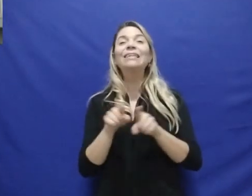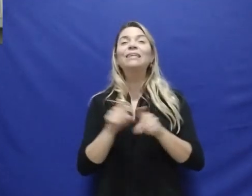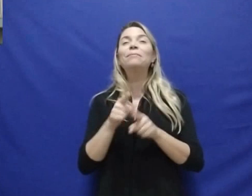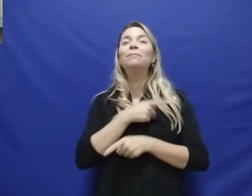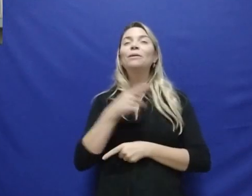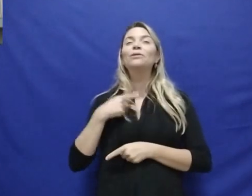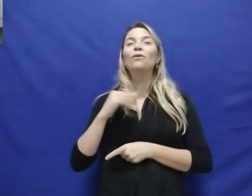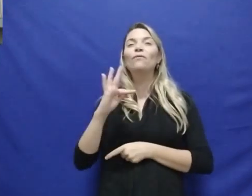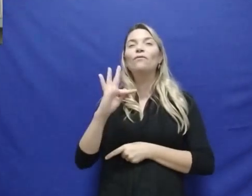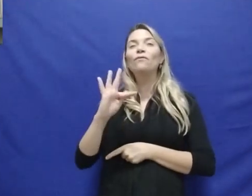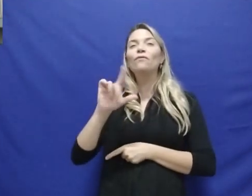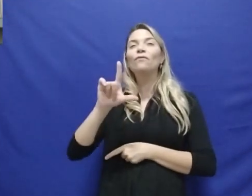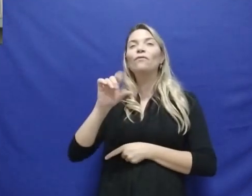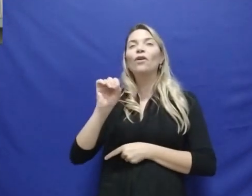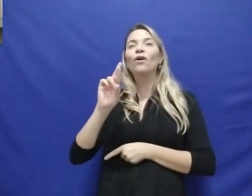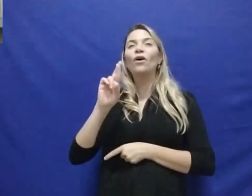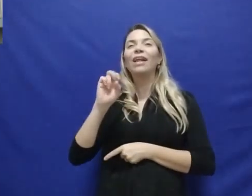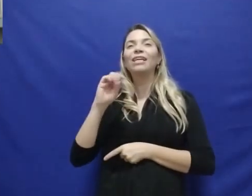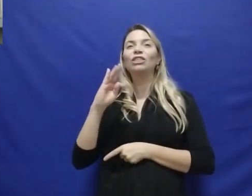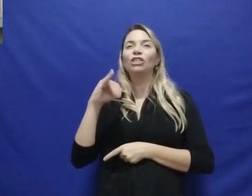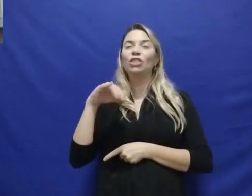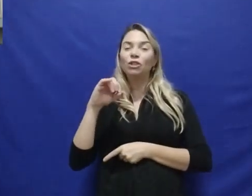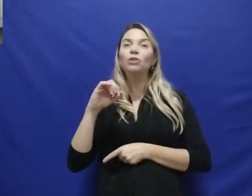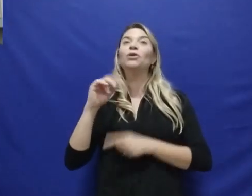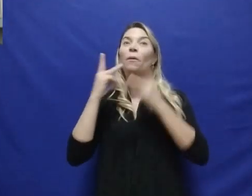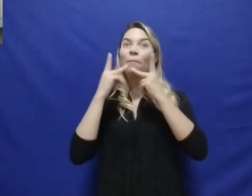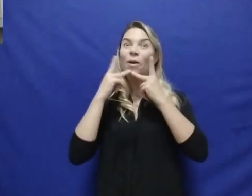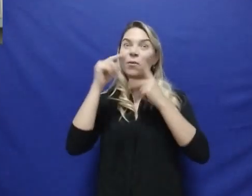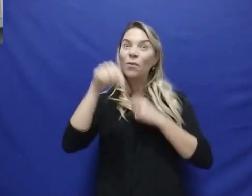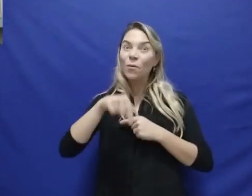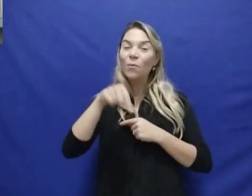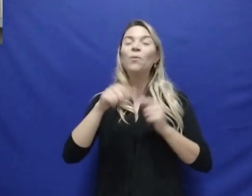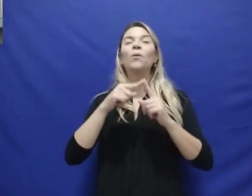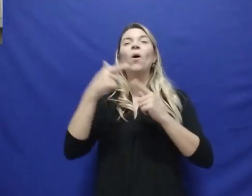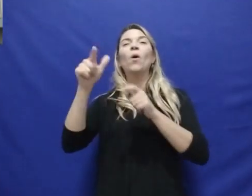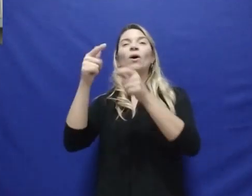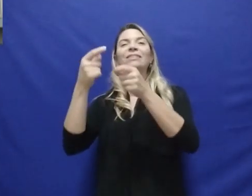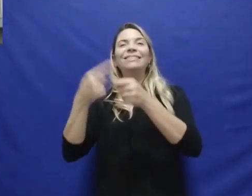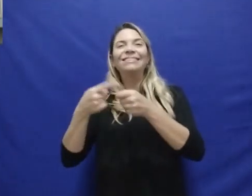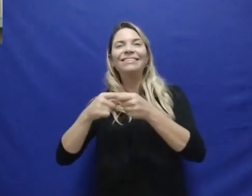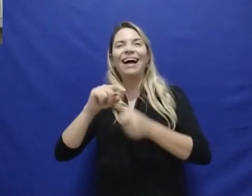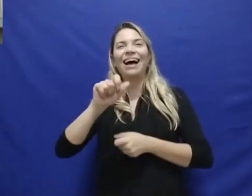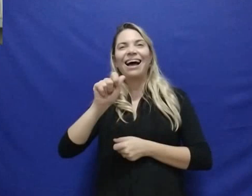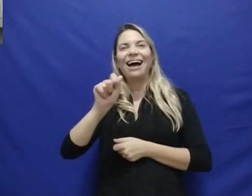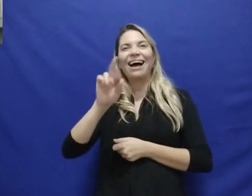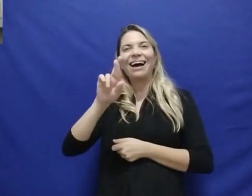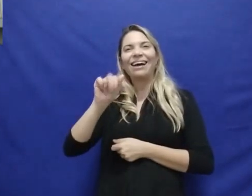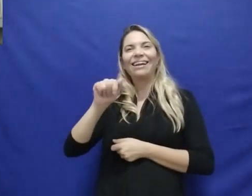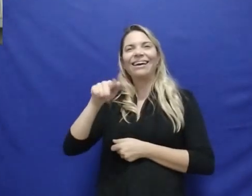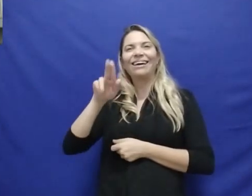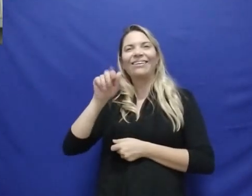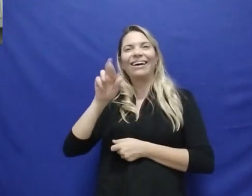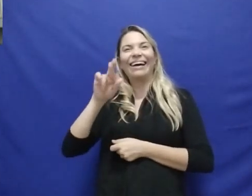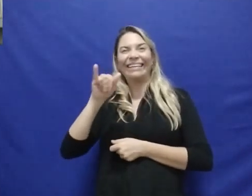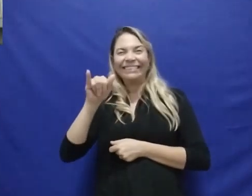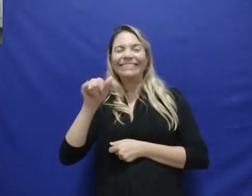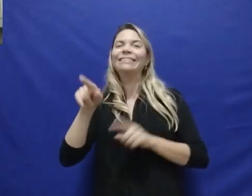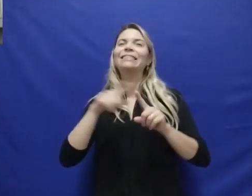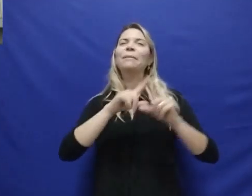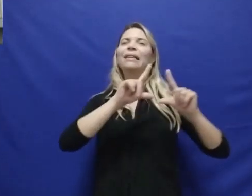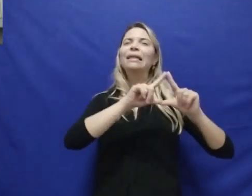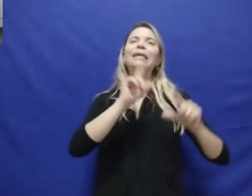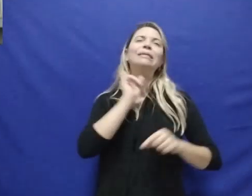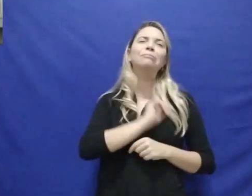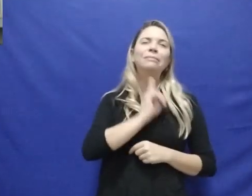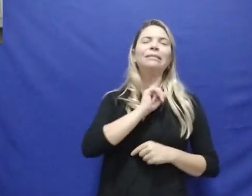a instrução de Jesus em sua vida. Erga os olhos e veja os campos que já estão prontos. Veja os frutos